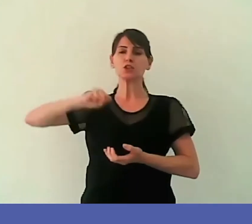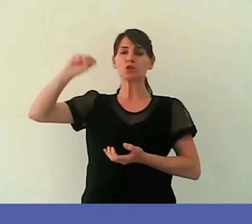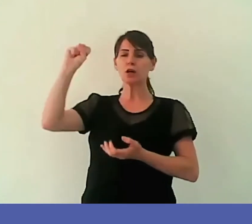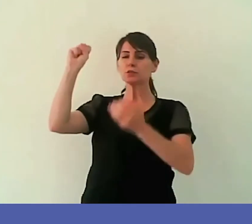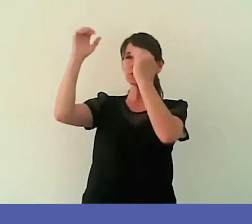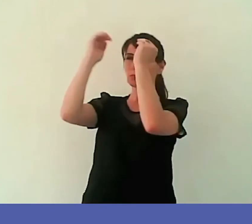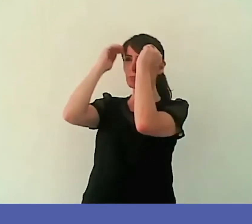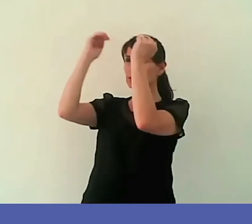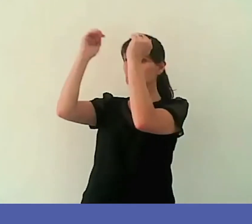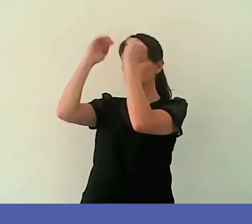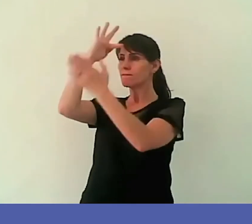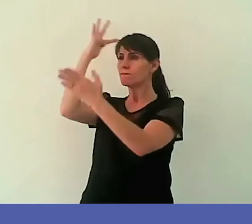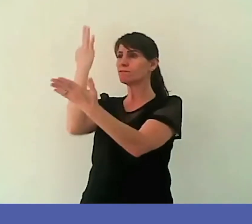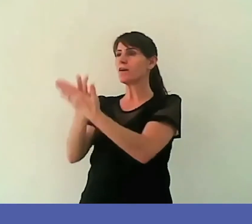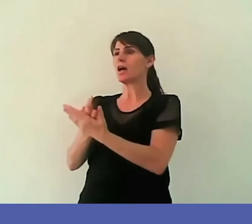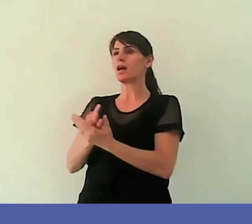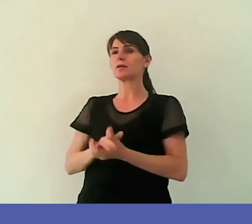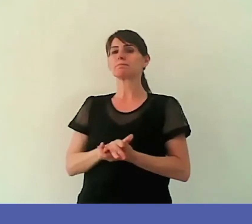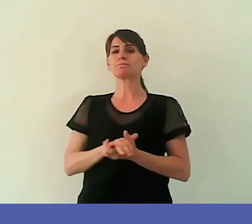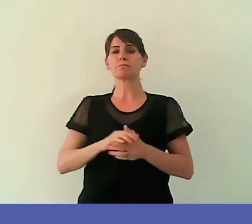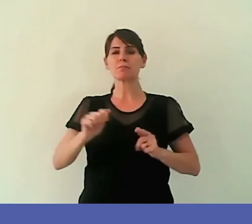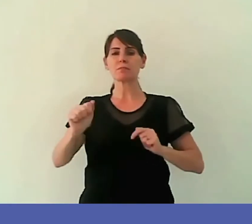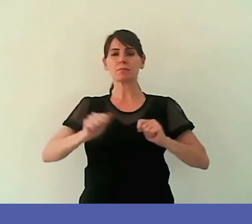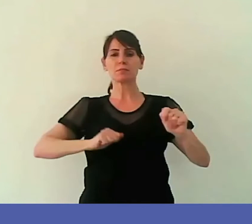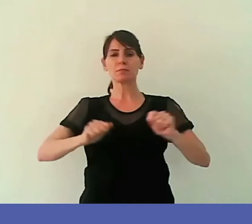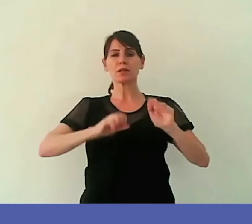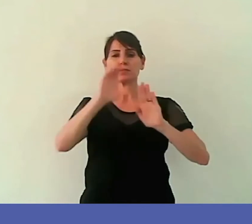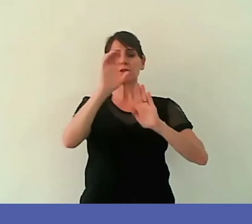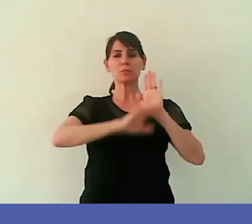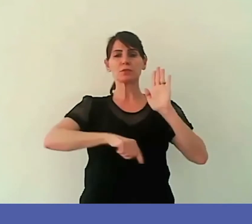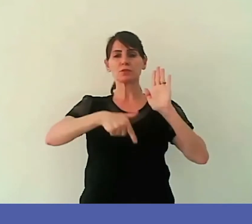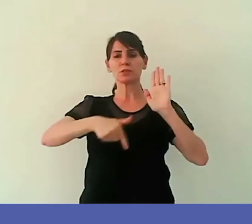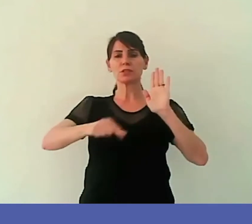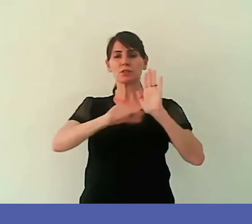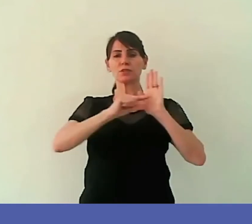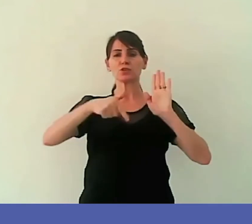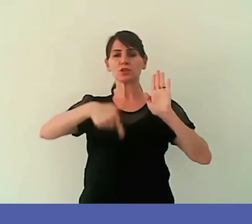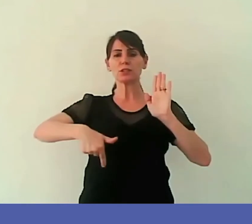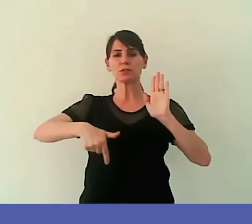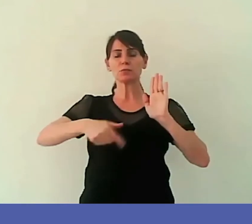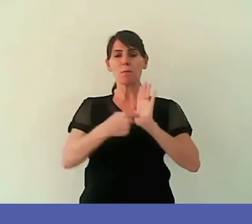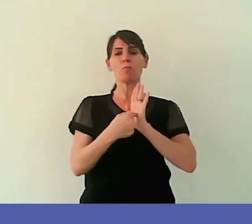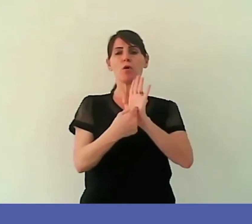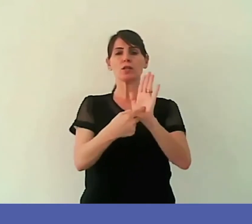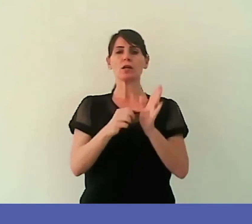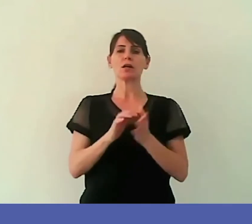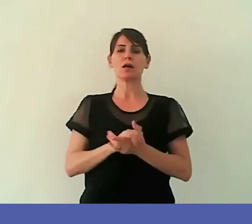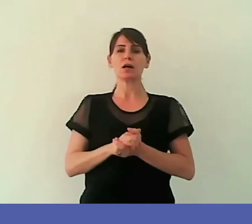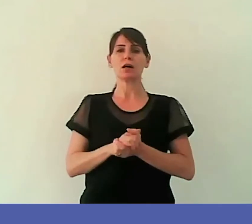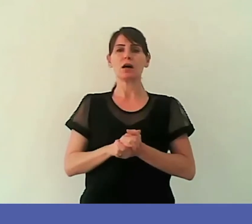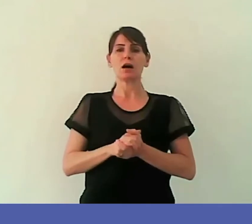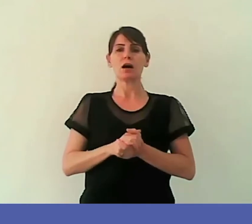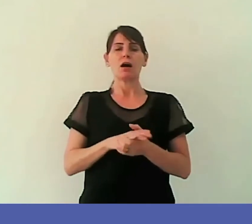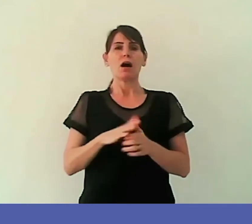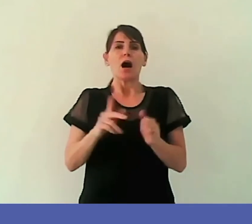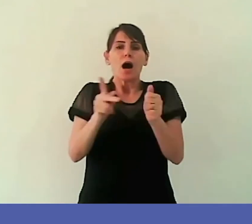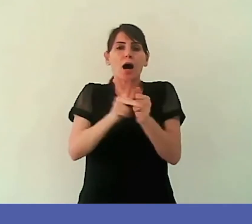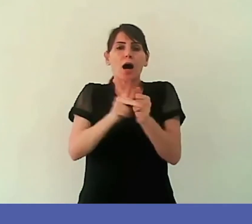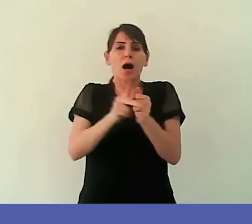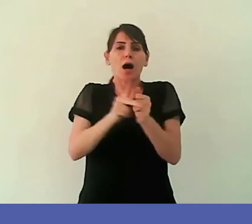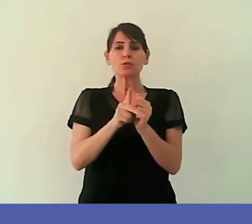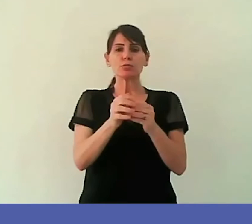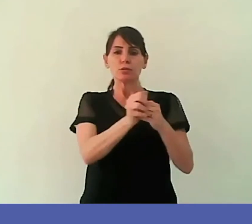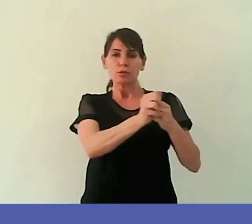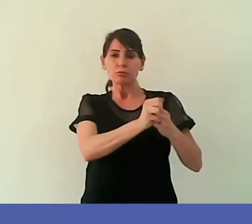à fé. Atos 6, versículo 7. E quando Pedro foi conduzido,